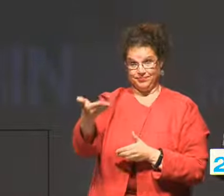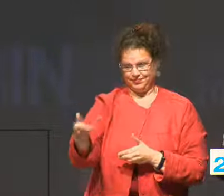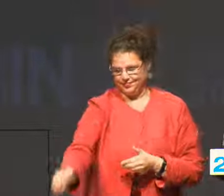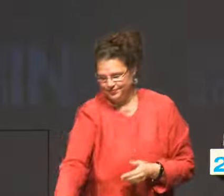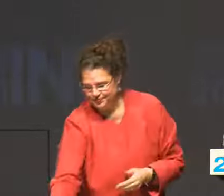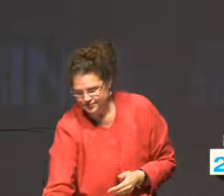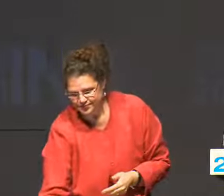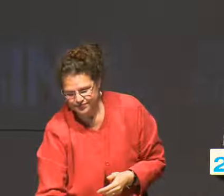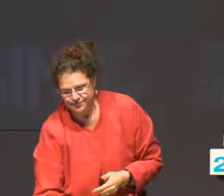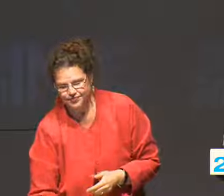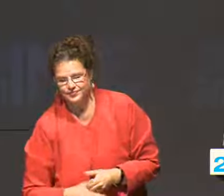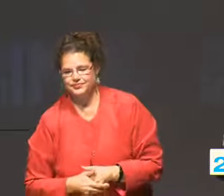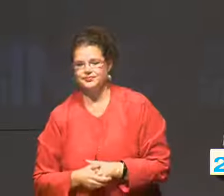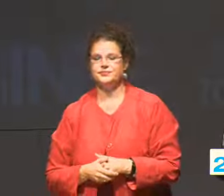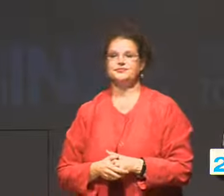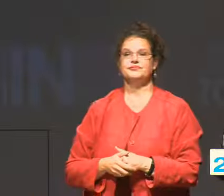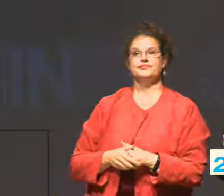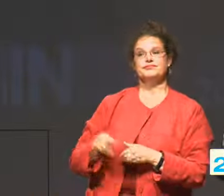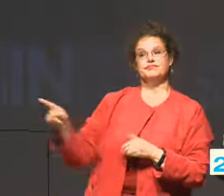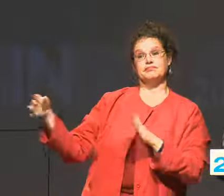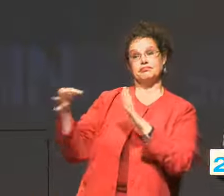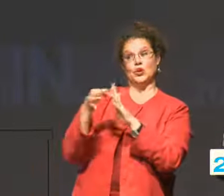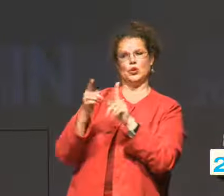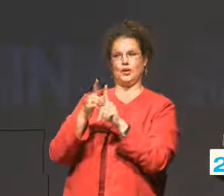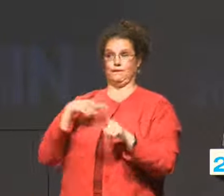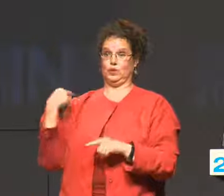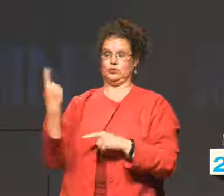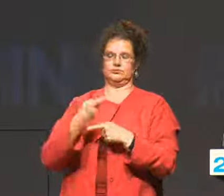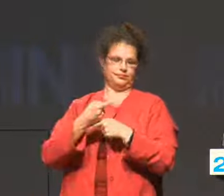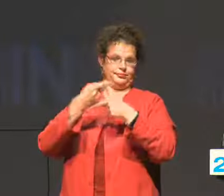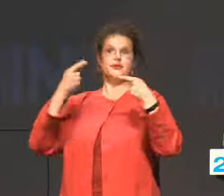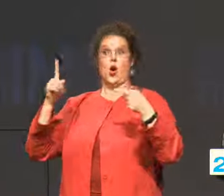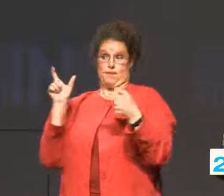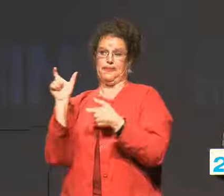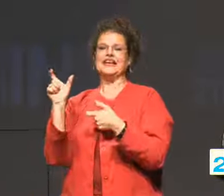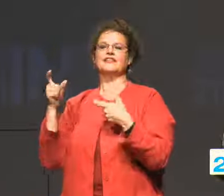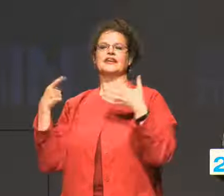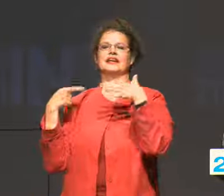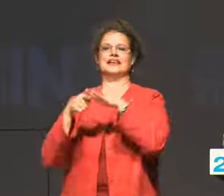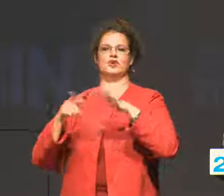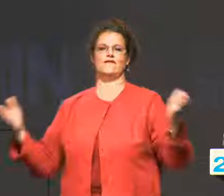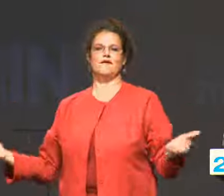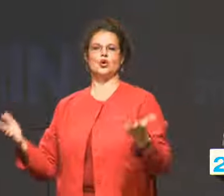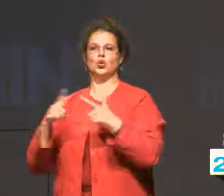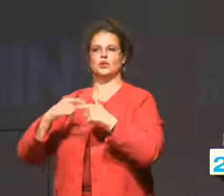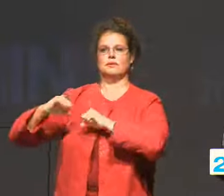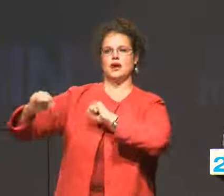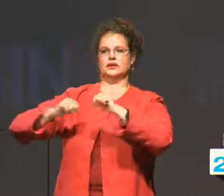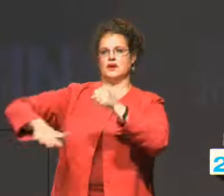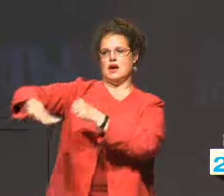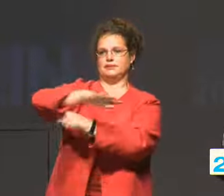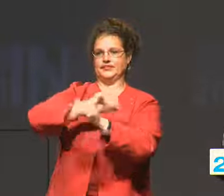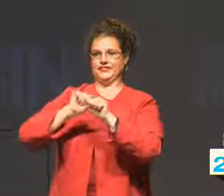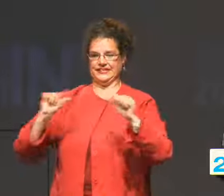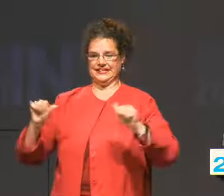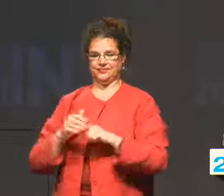auch aufgegriffen, was diese Migration für die Wirtschaft alles bedeutet. Ein ganz